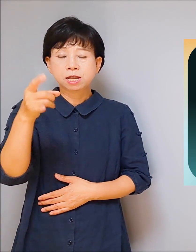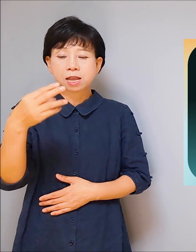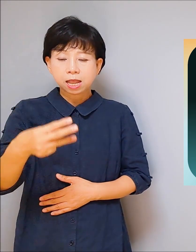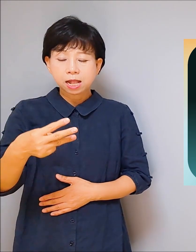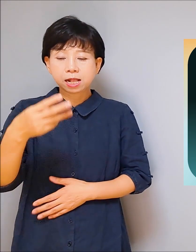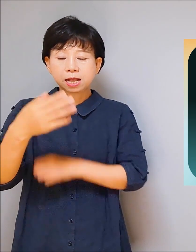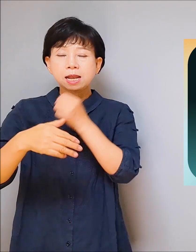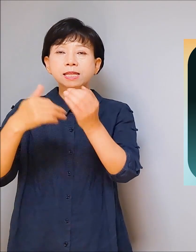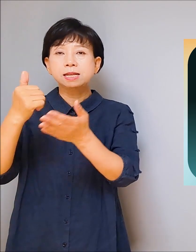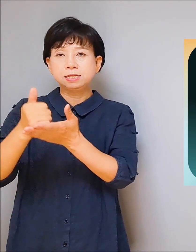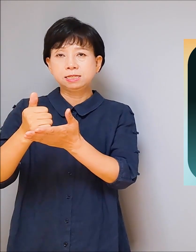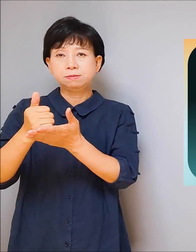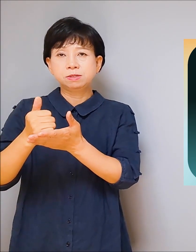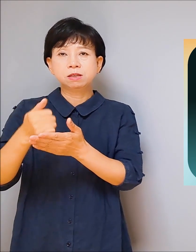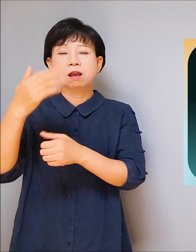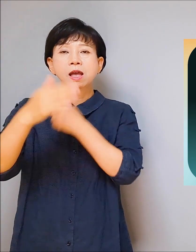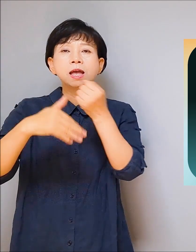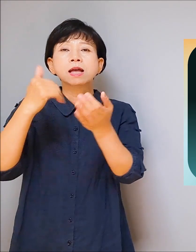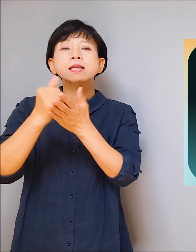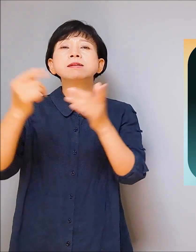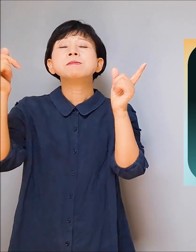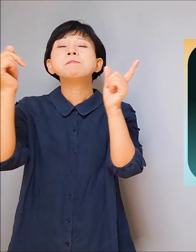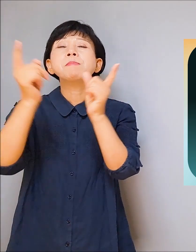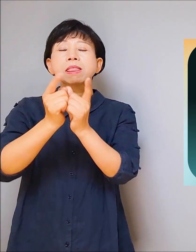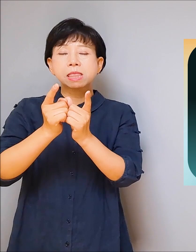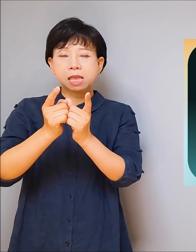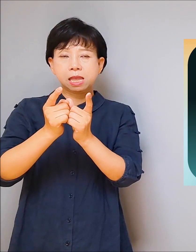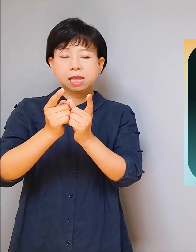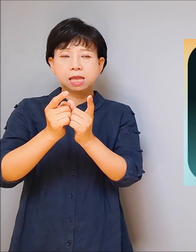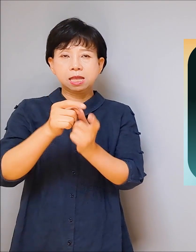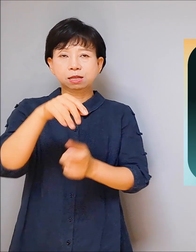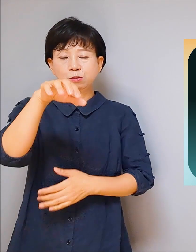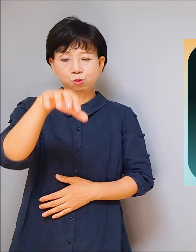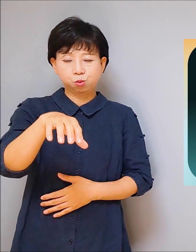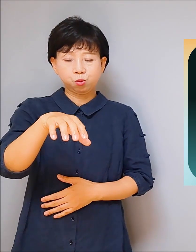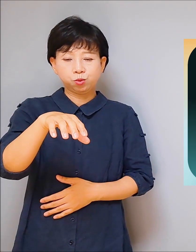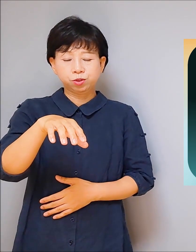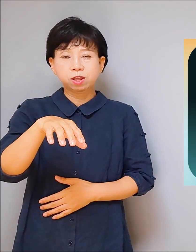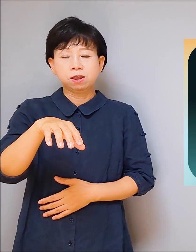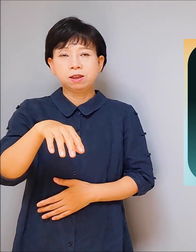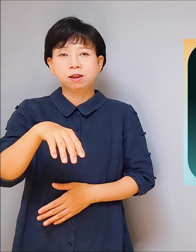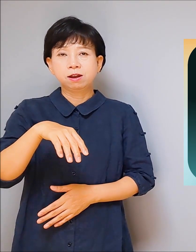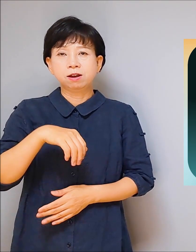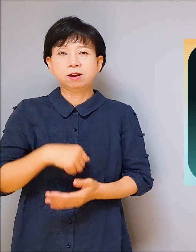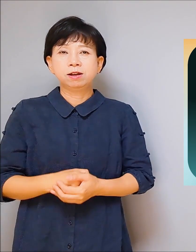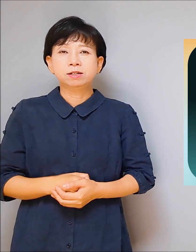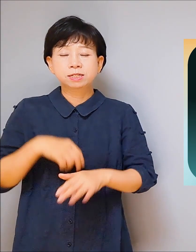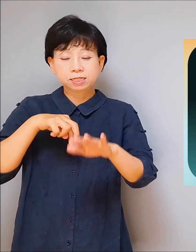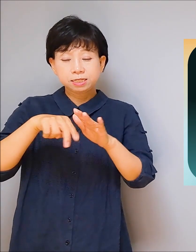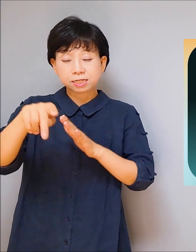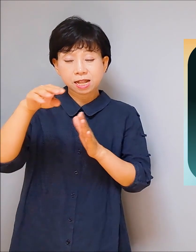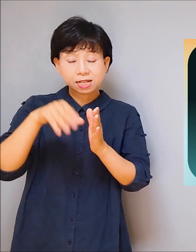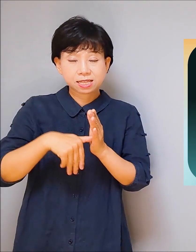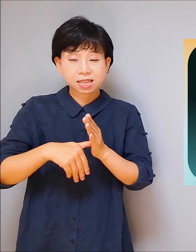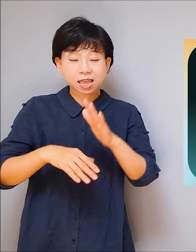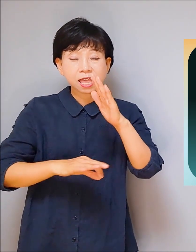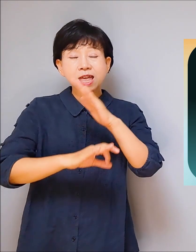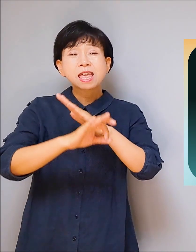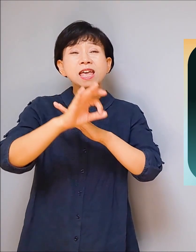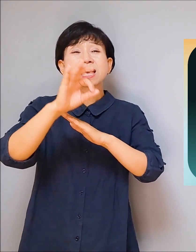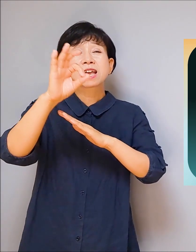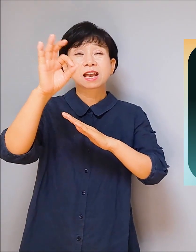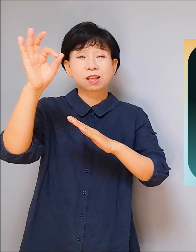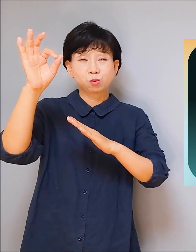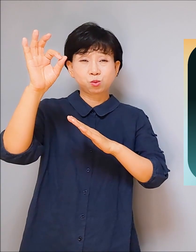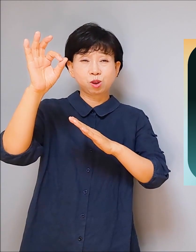만났다. 분이엘을 지날 때에 해가 돋았고, 뭔가 새로운 출발이네요. 그의 허벅다리로